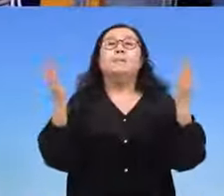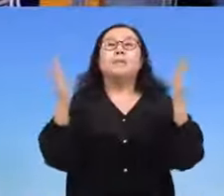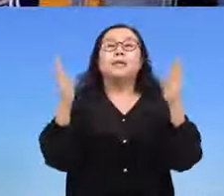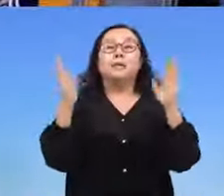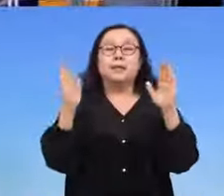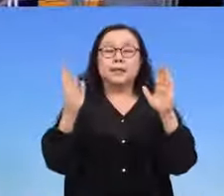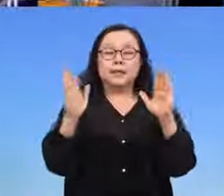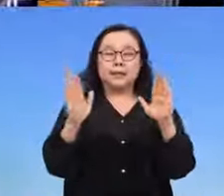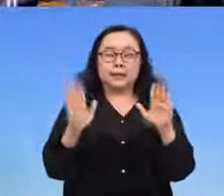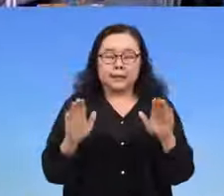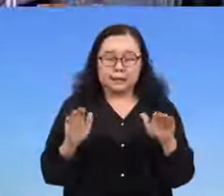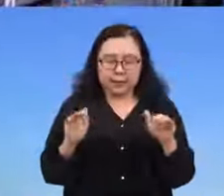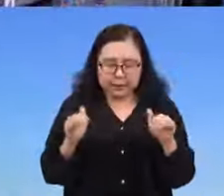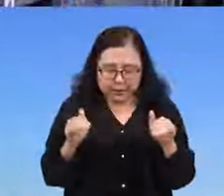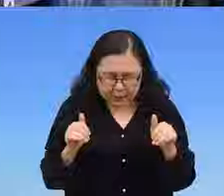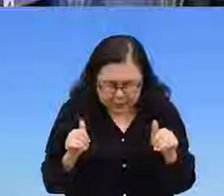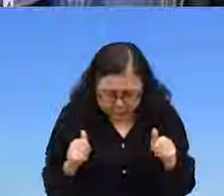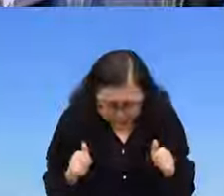절하세,